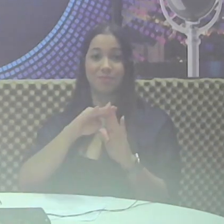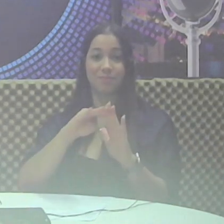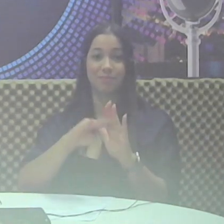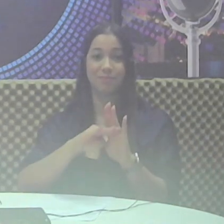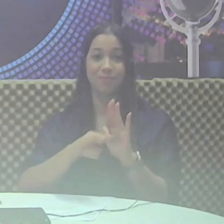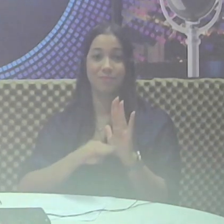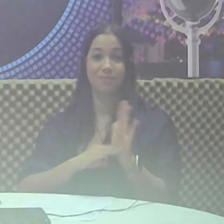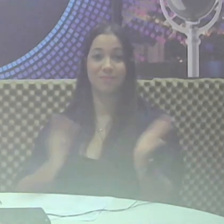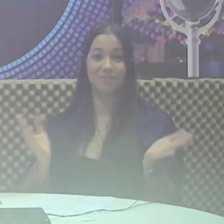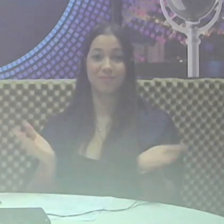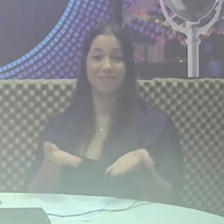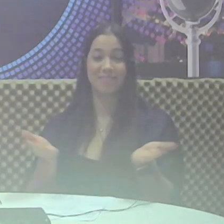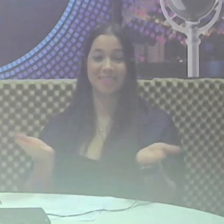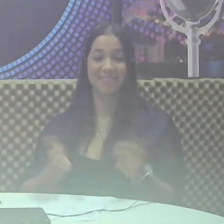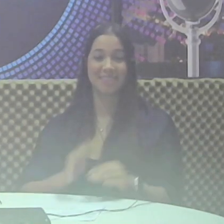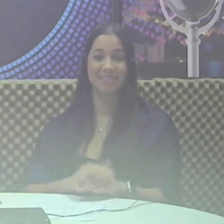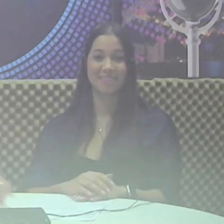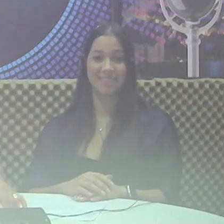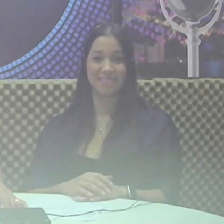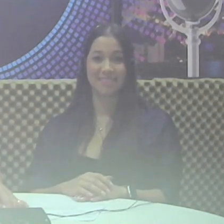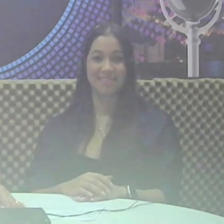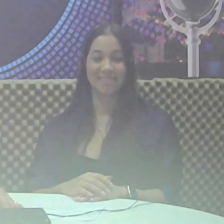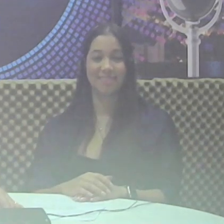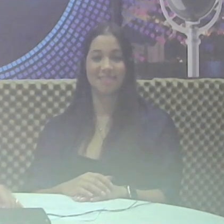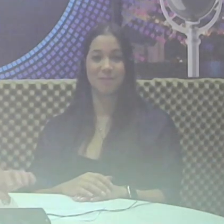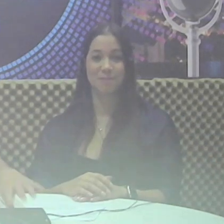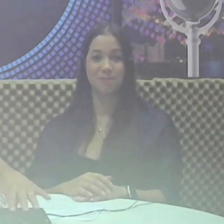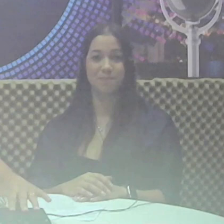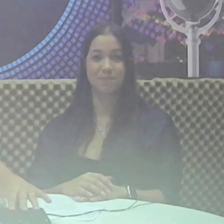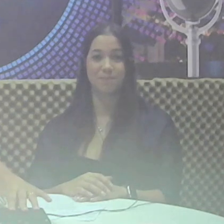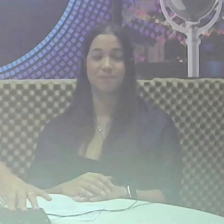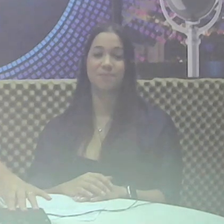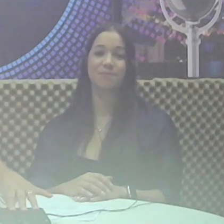os destaques da edição de hoje.